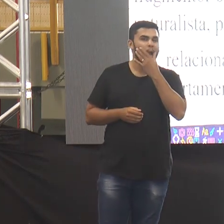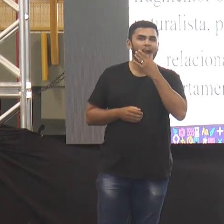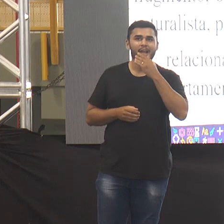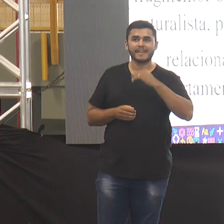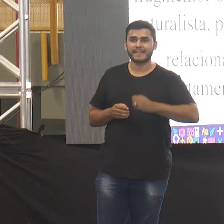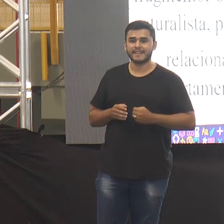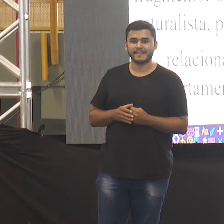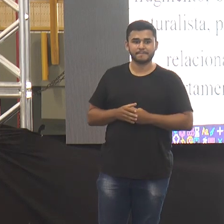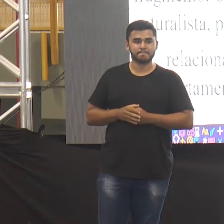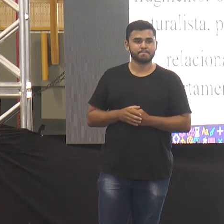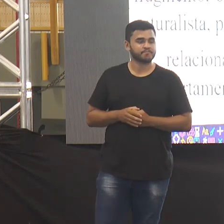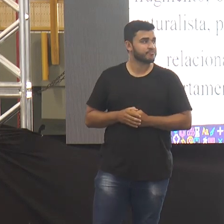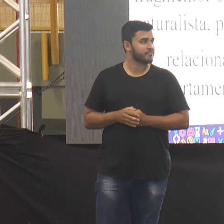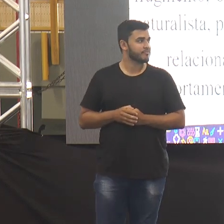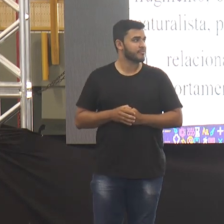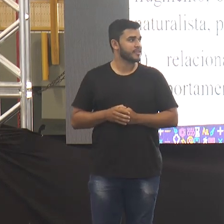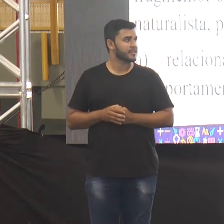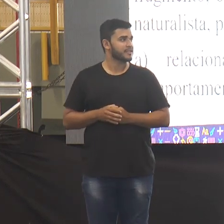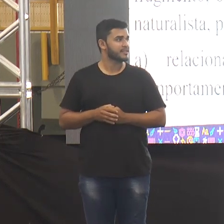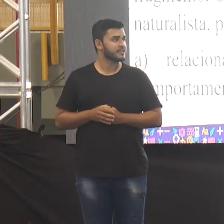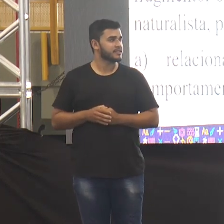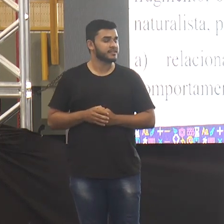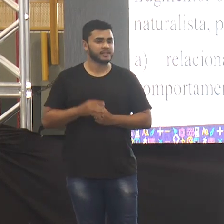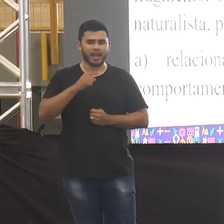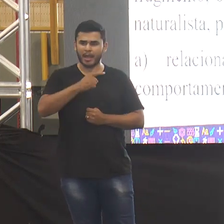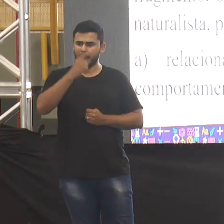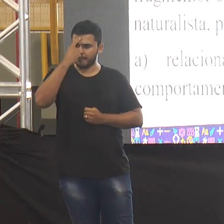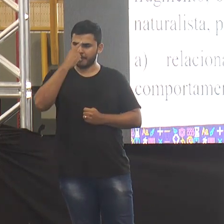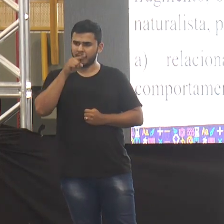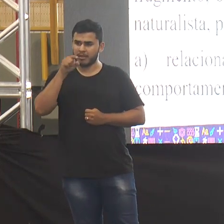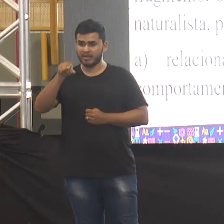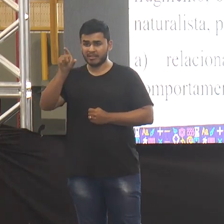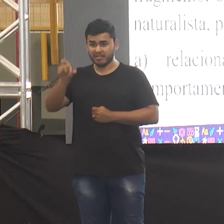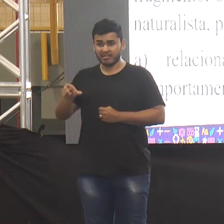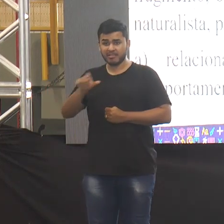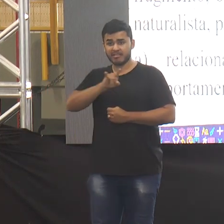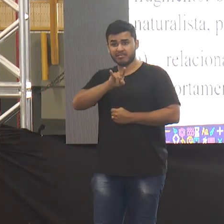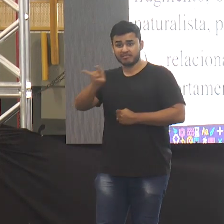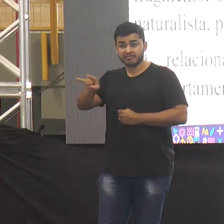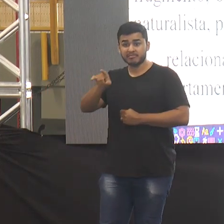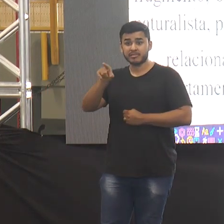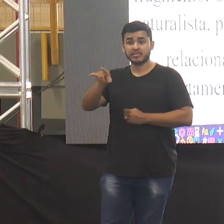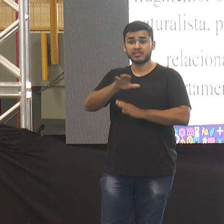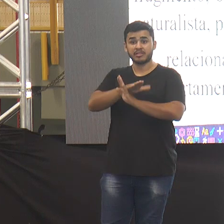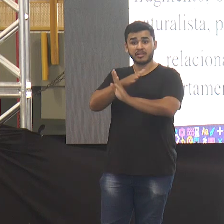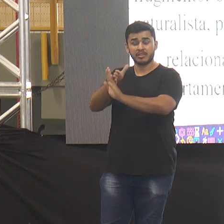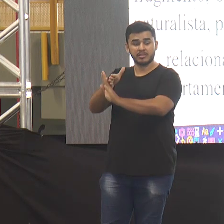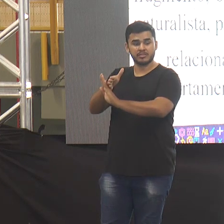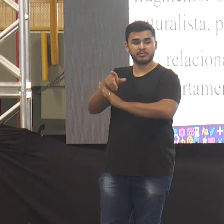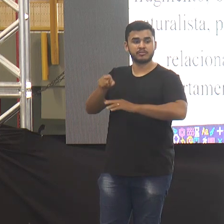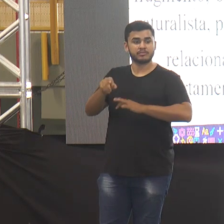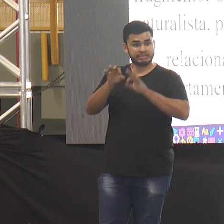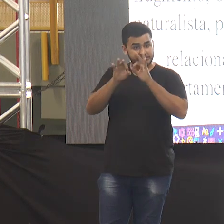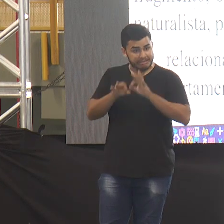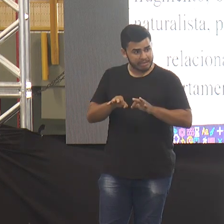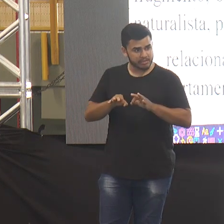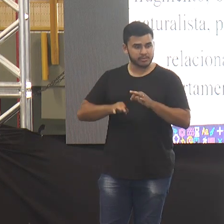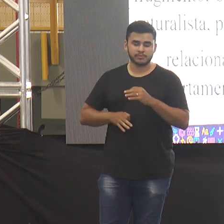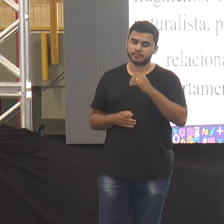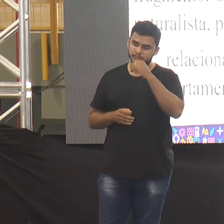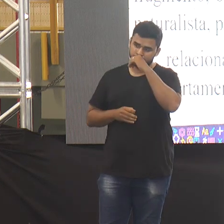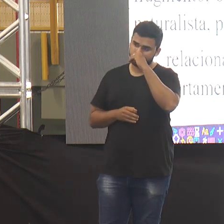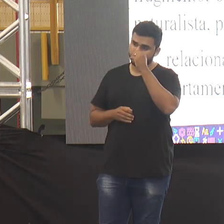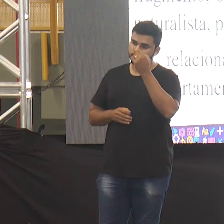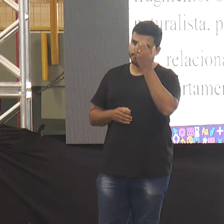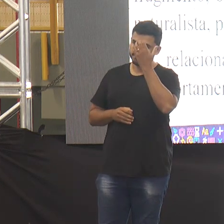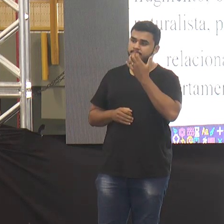Primeiro, a gente não sabe se o Bentinho foi corno ou não. Não dá para afirmar com certeza que o Bentinho foi corno.